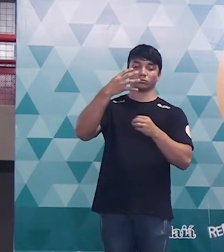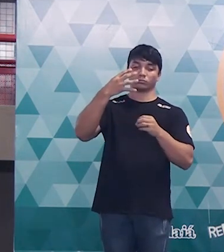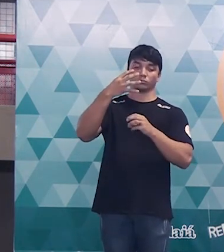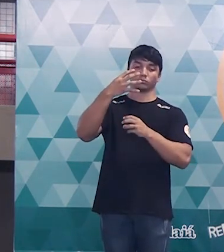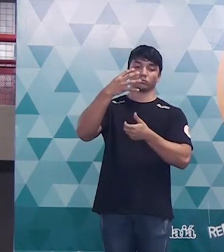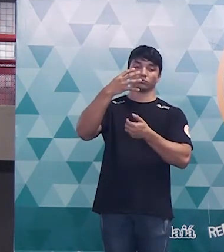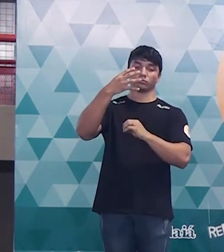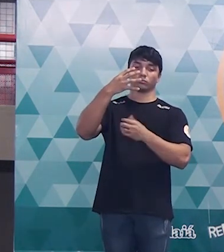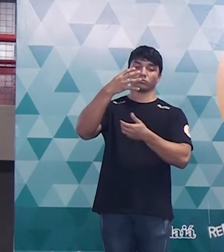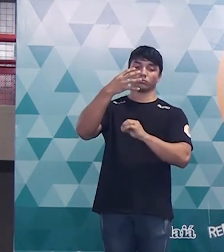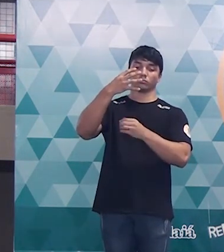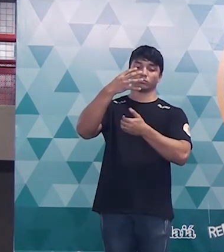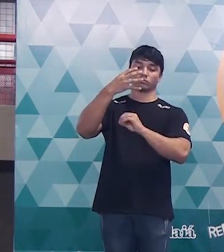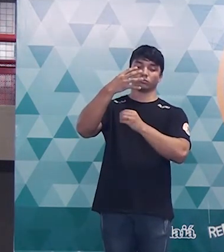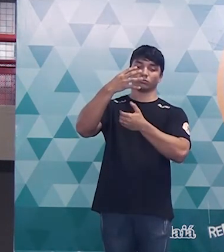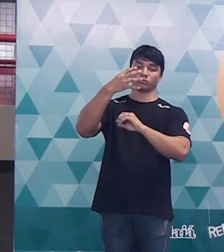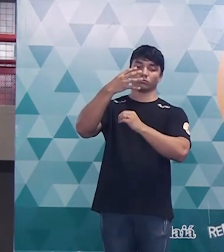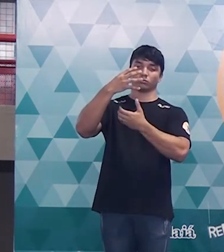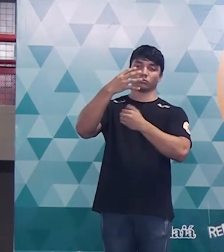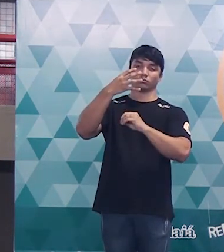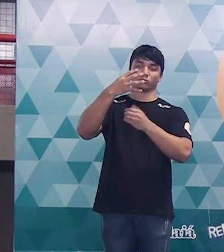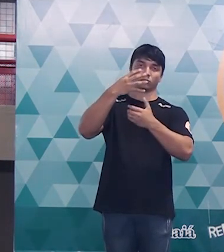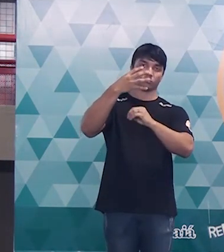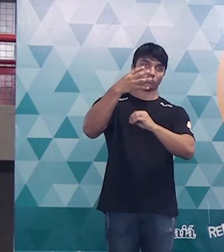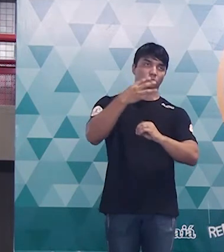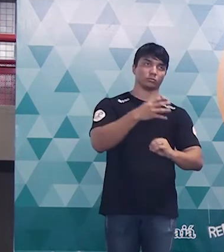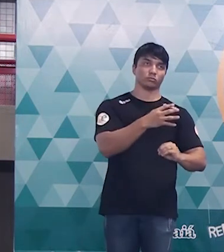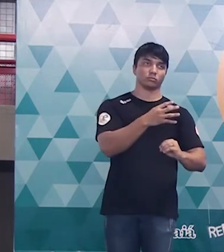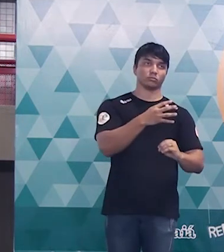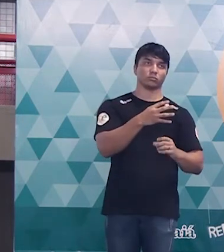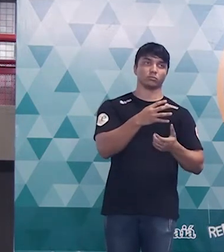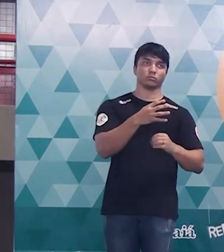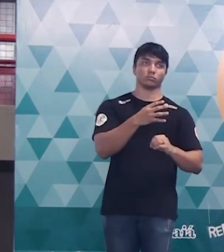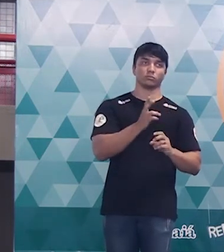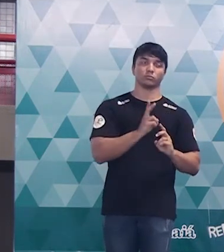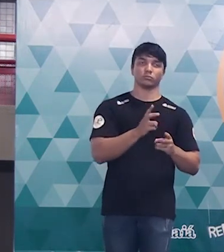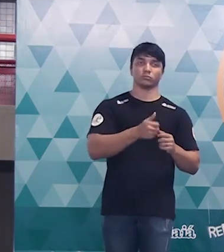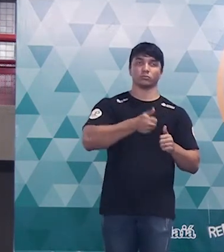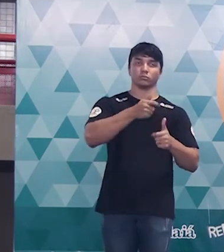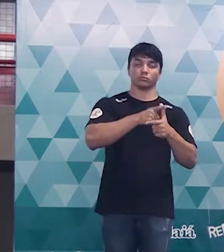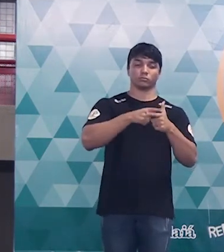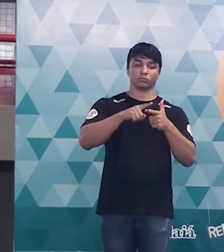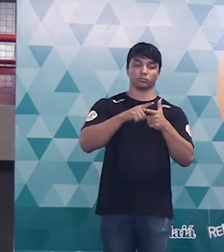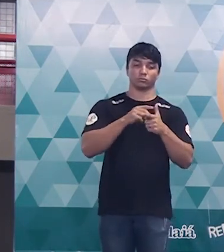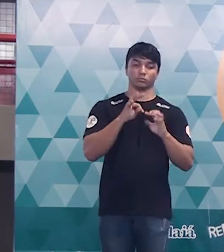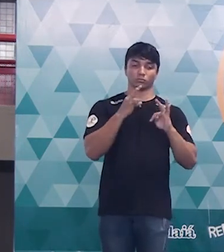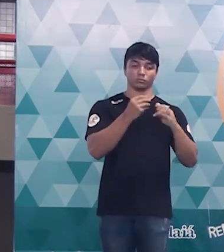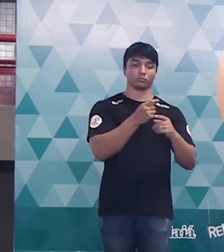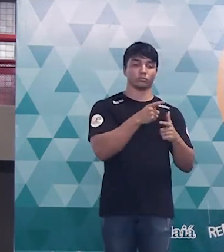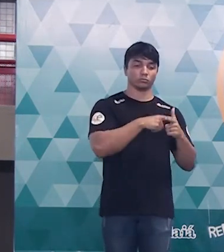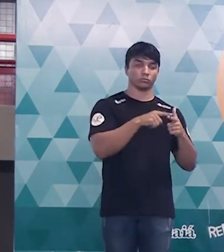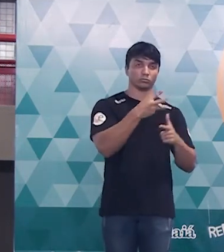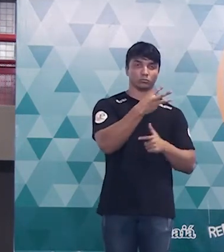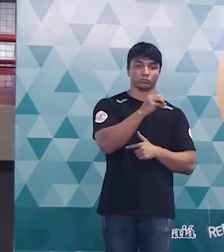30. Dá 10. Então nessa primeira fração, eu dividi tudo por quanto?